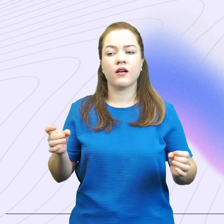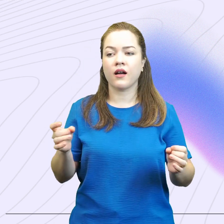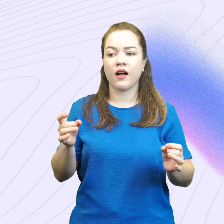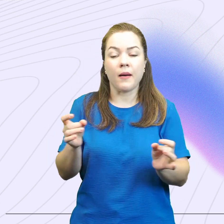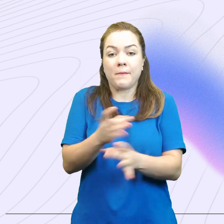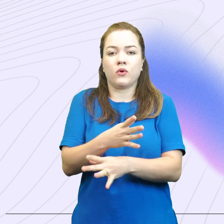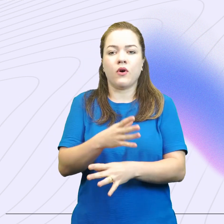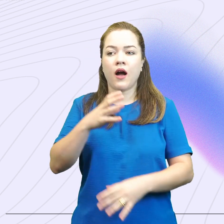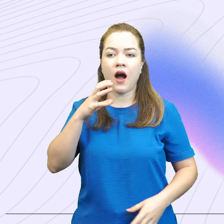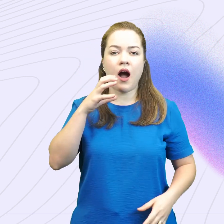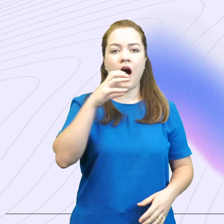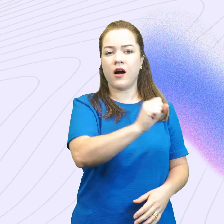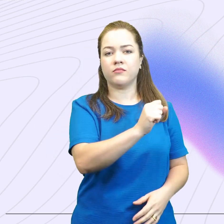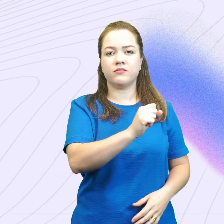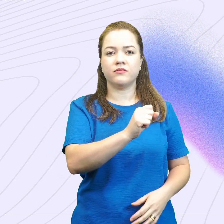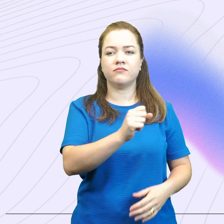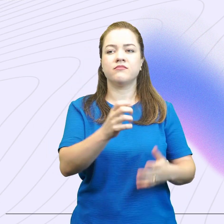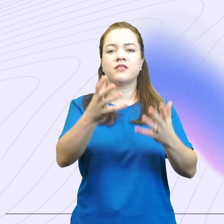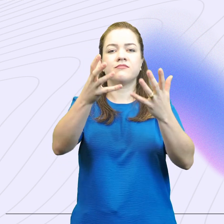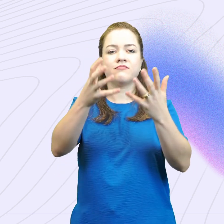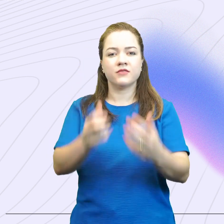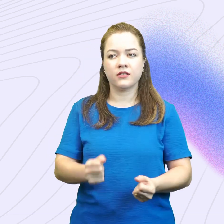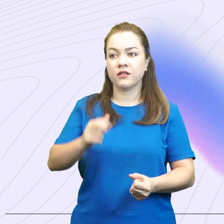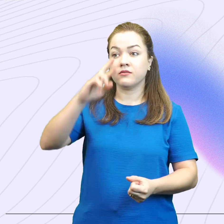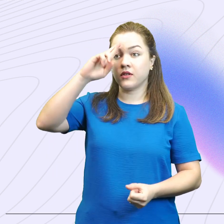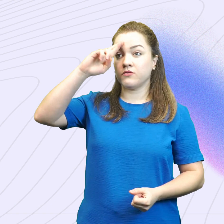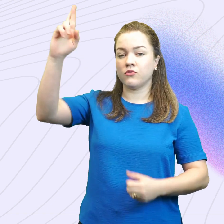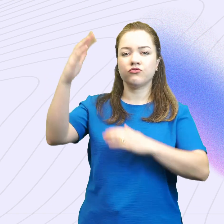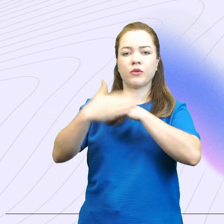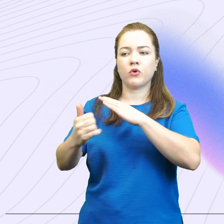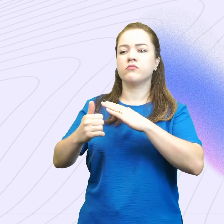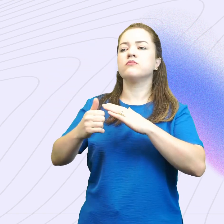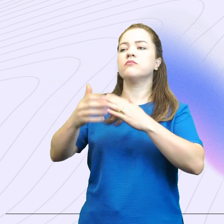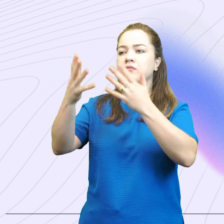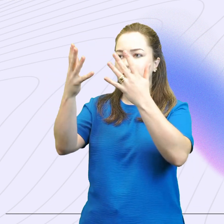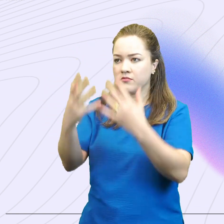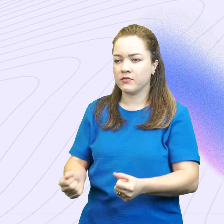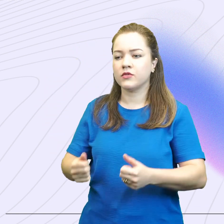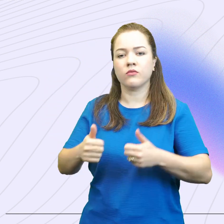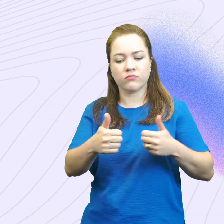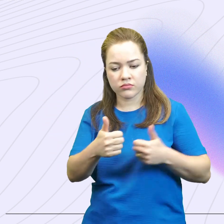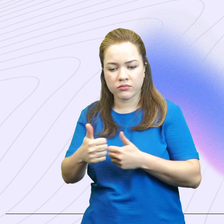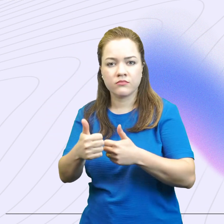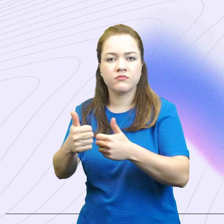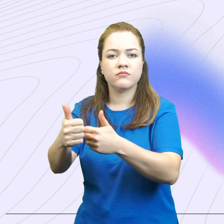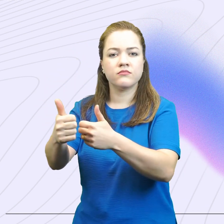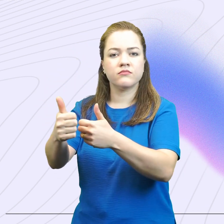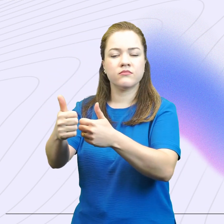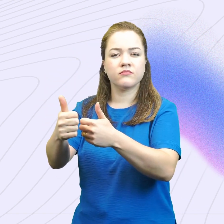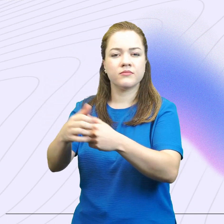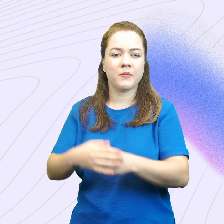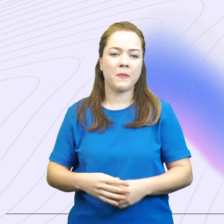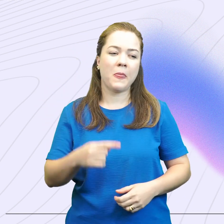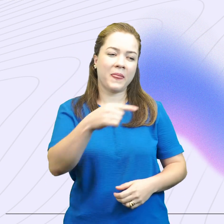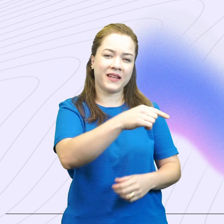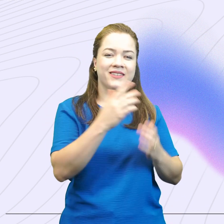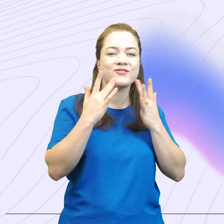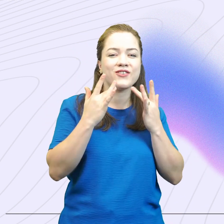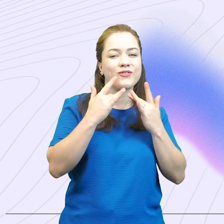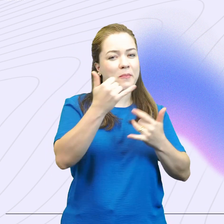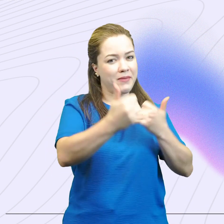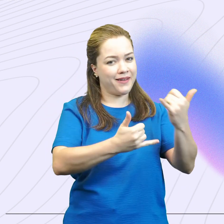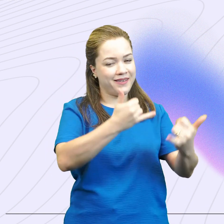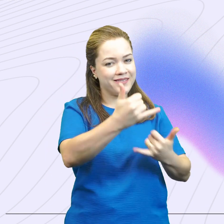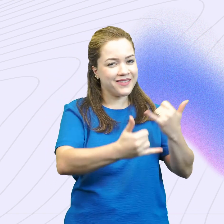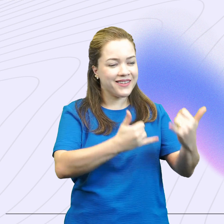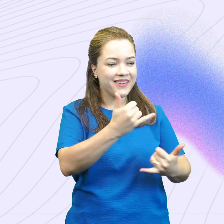prontamente atender ao chamado do Mestre. Diferente dos colegas, que aqui a princípio foi uma brincadeira, porque eu tenho certeza